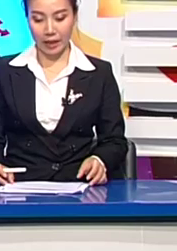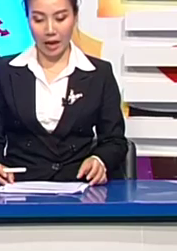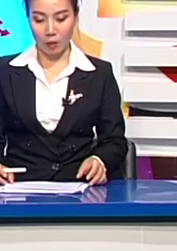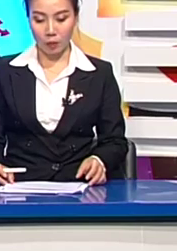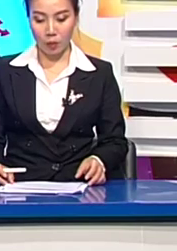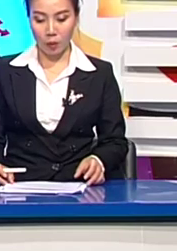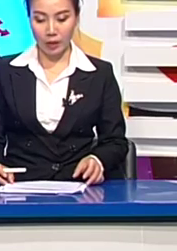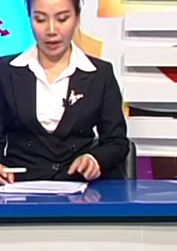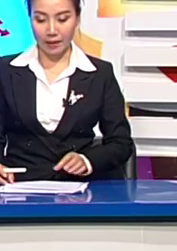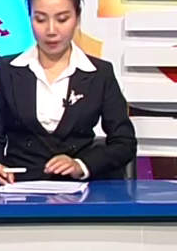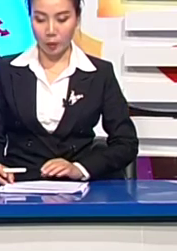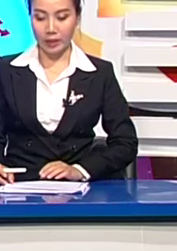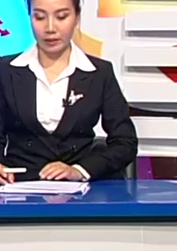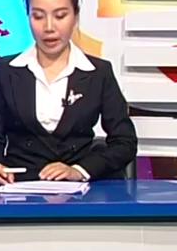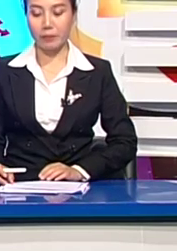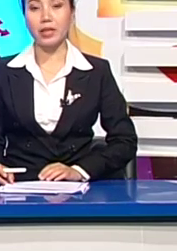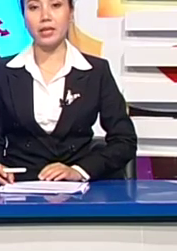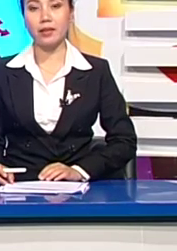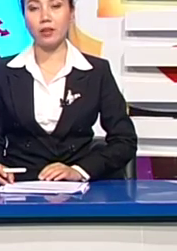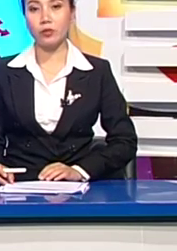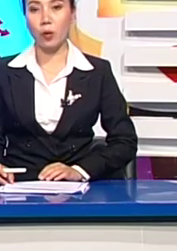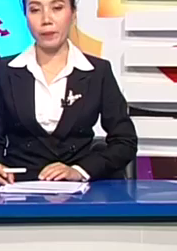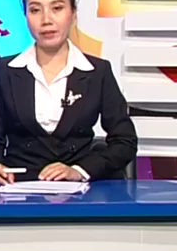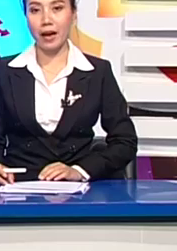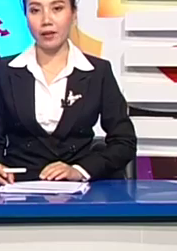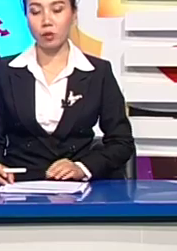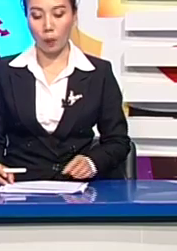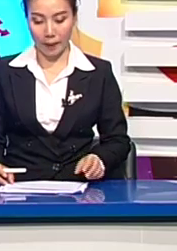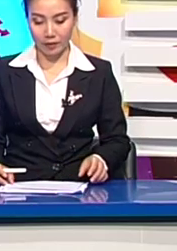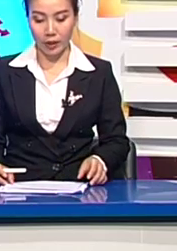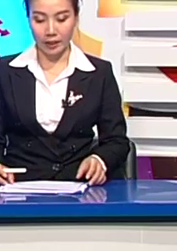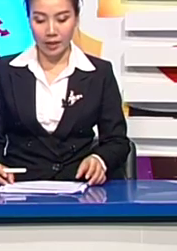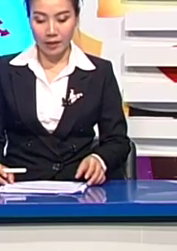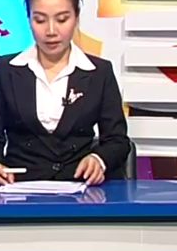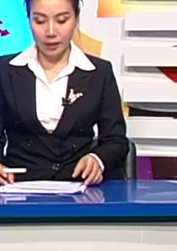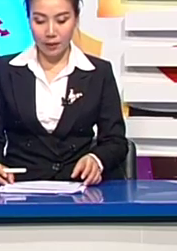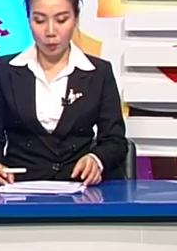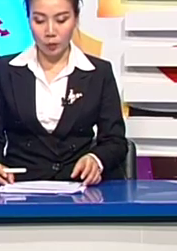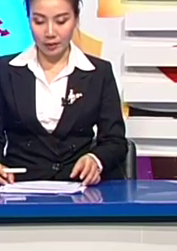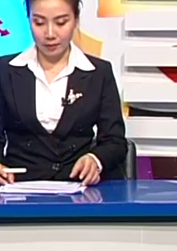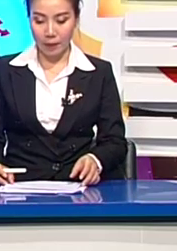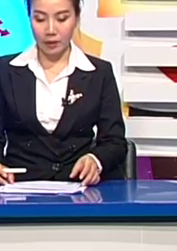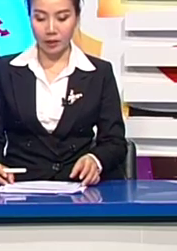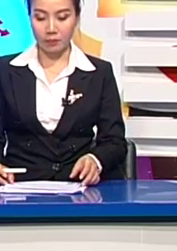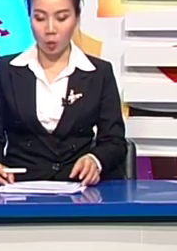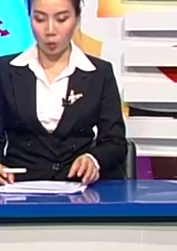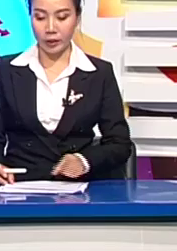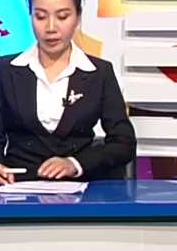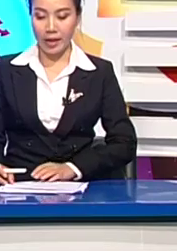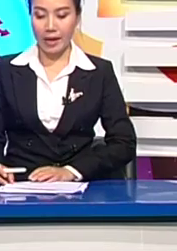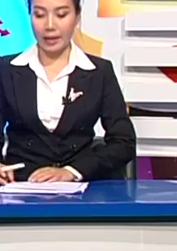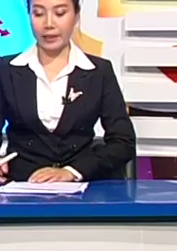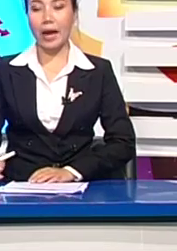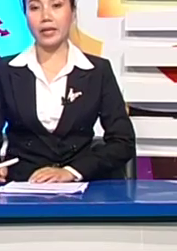แถลงข่าวของคณะสภกิจในมื้อนี้22เมษายน2021ซึ่งได้มีผู้ติดเชื้อเพิ่ม6ค